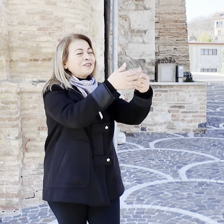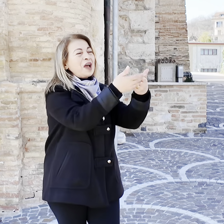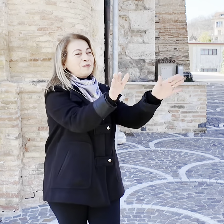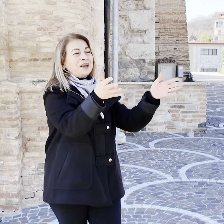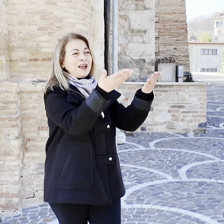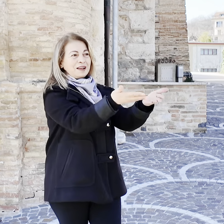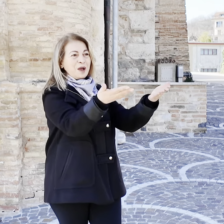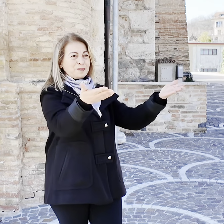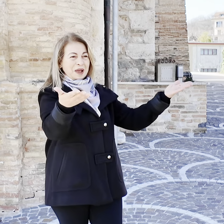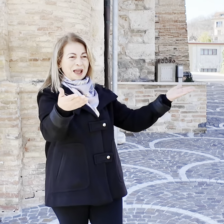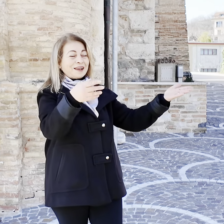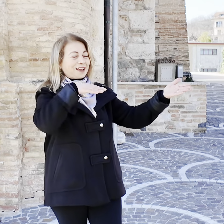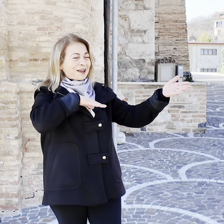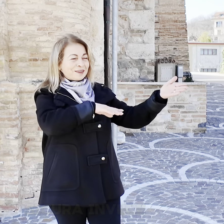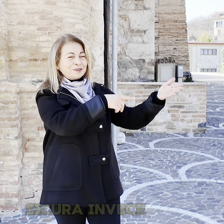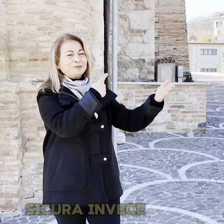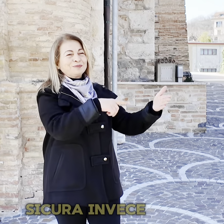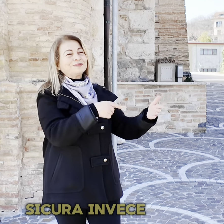campagna.